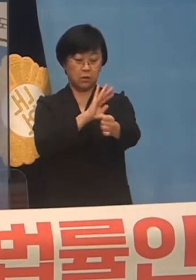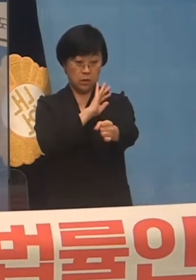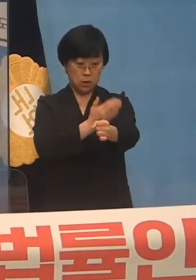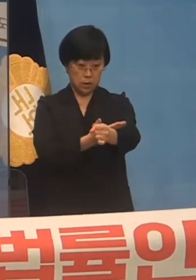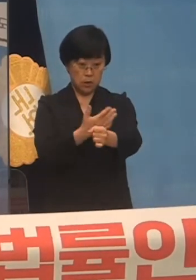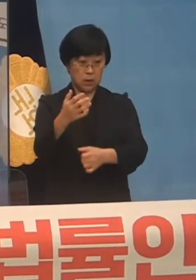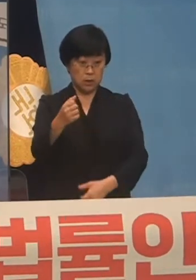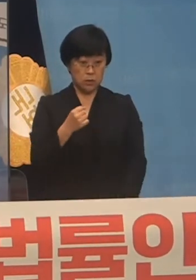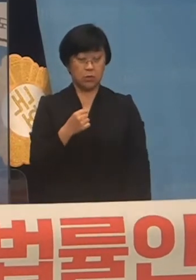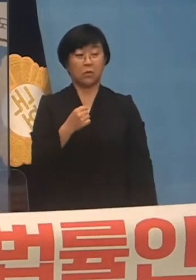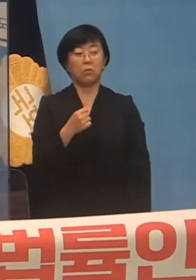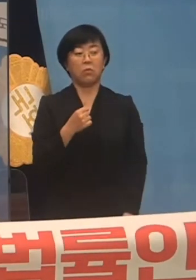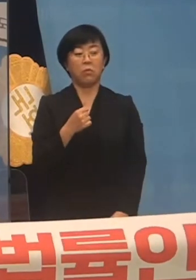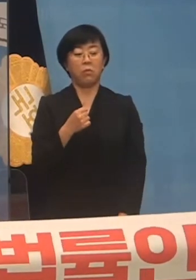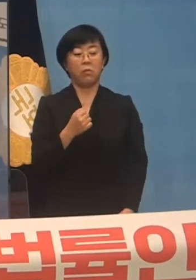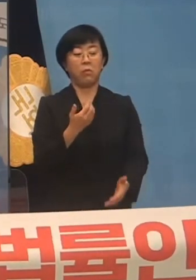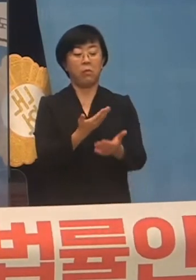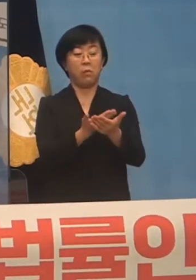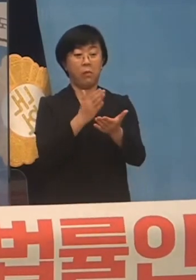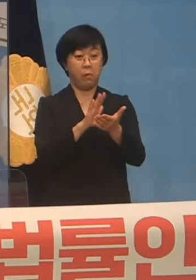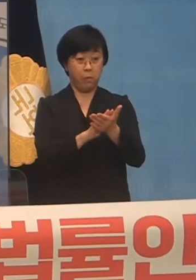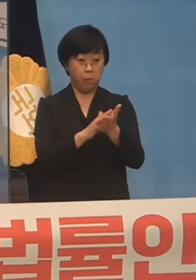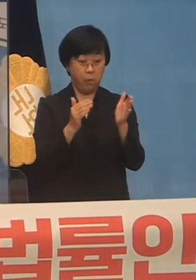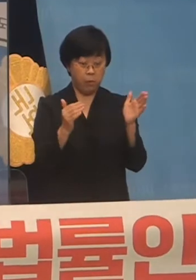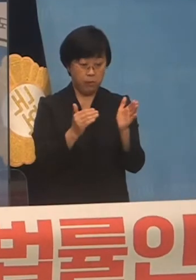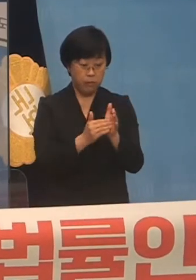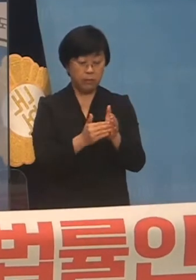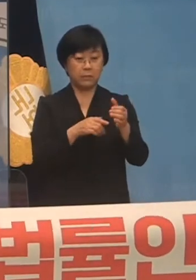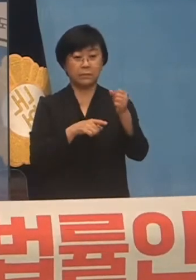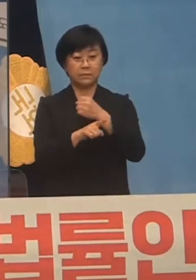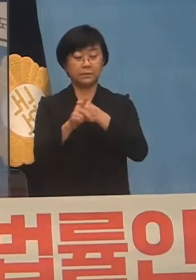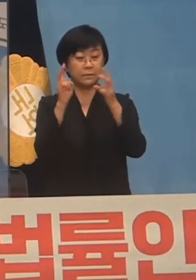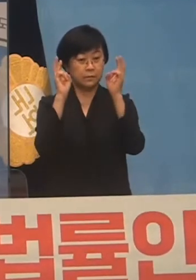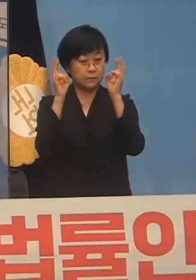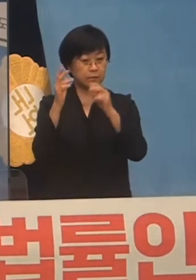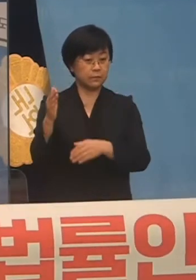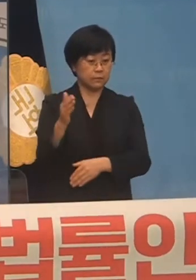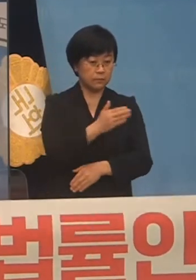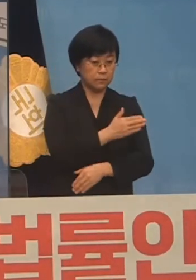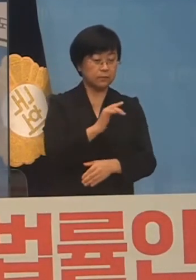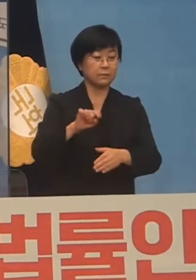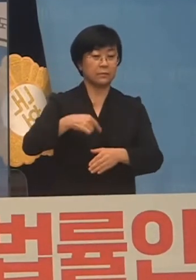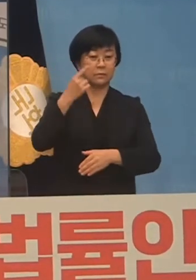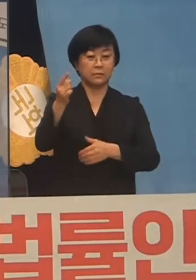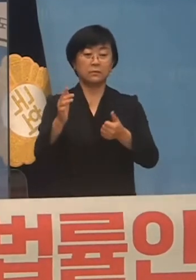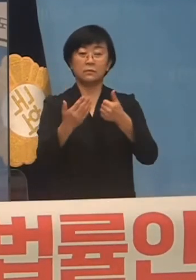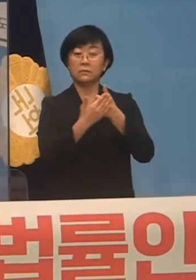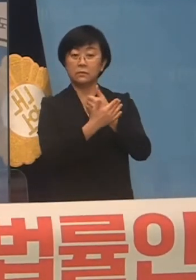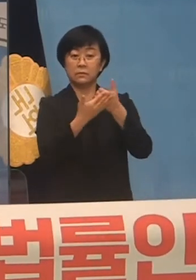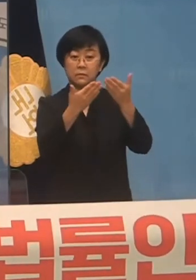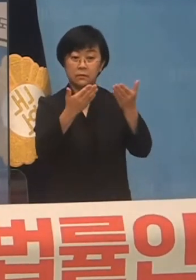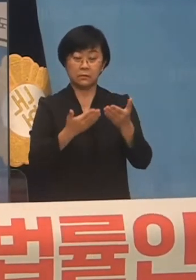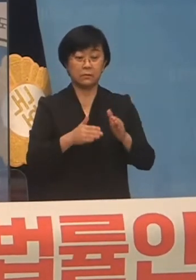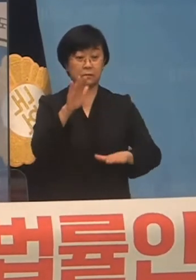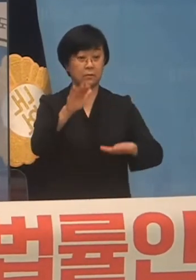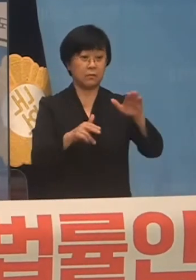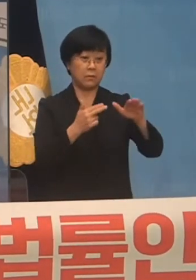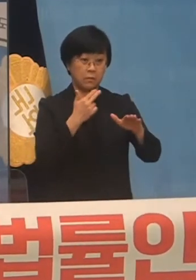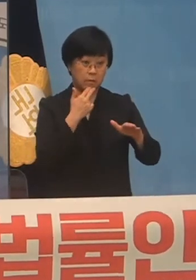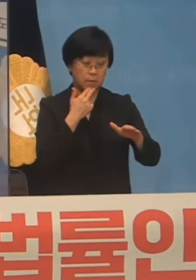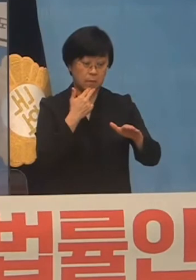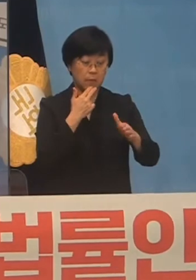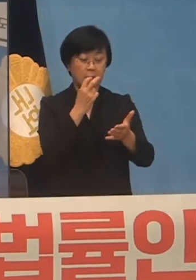권리를 보유하고 수리를 했다는 이유로 제조사로부터 사후 서비스 과정에서 차별받지